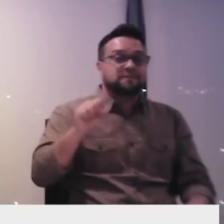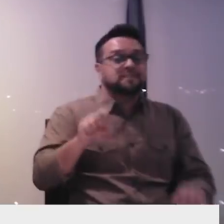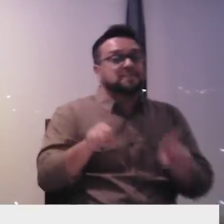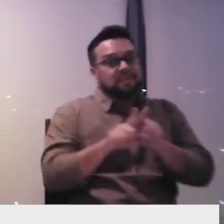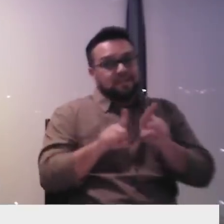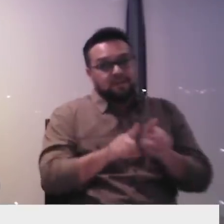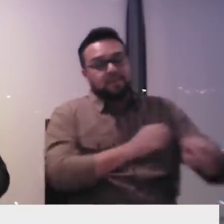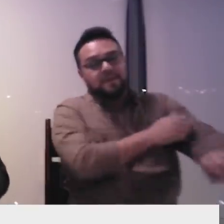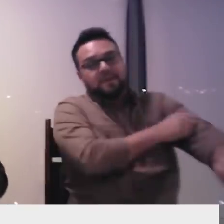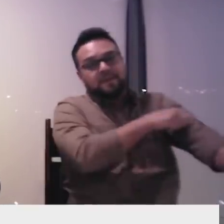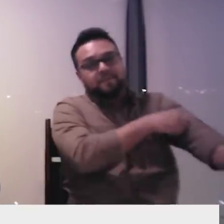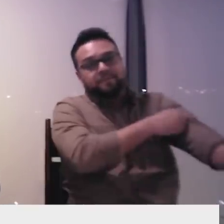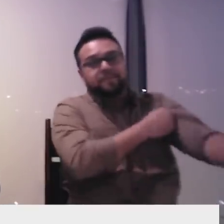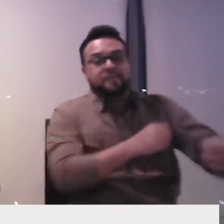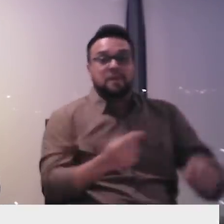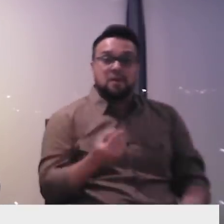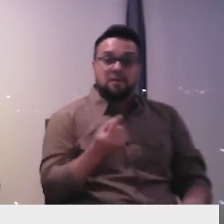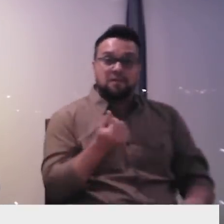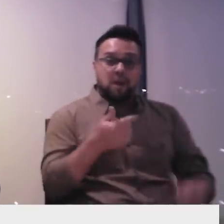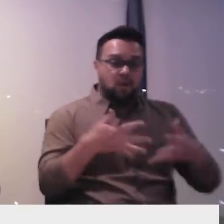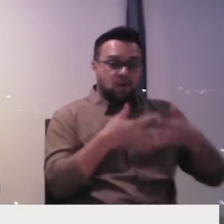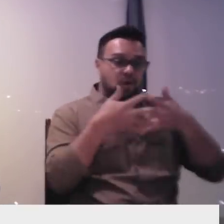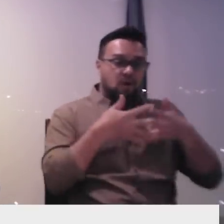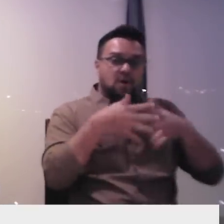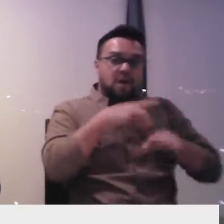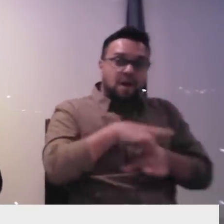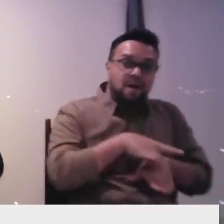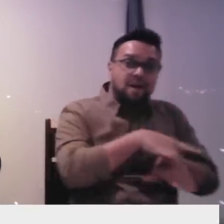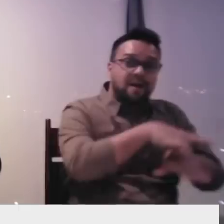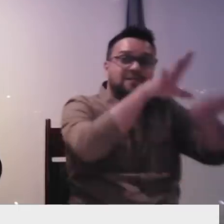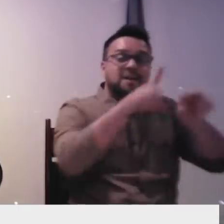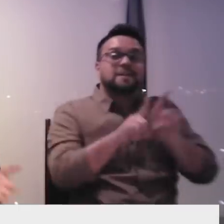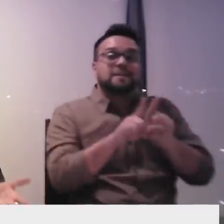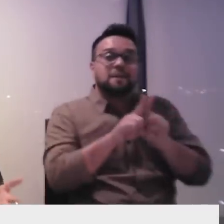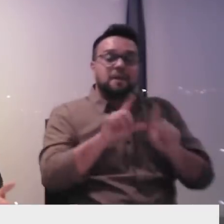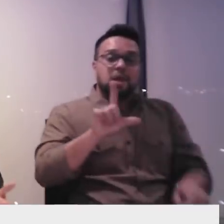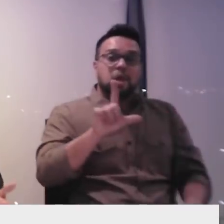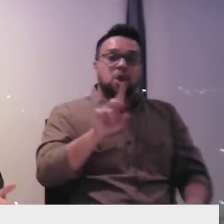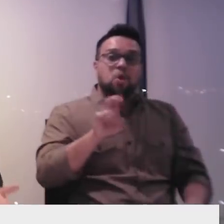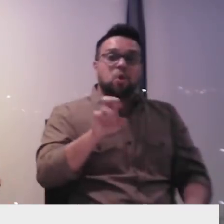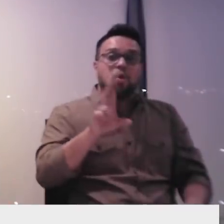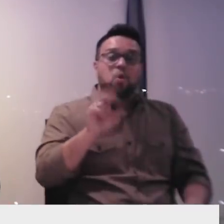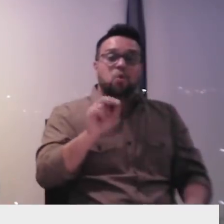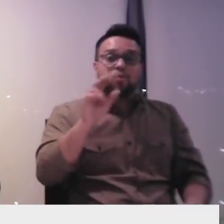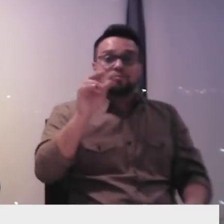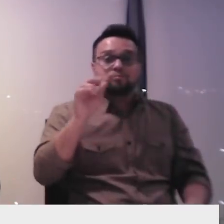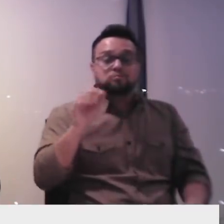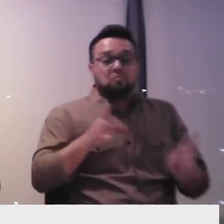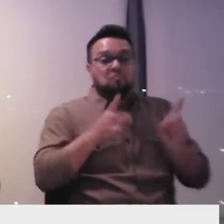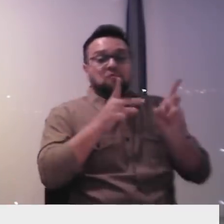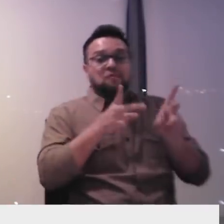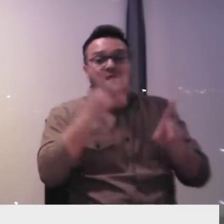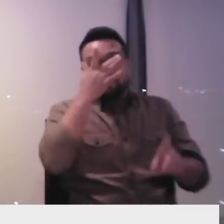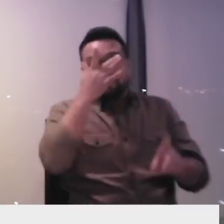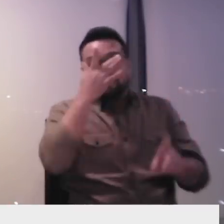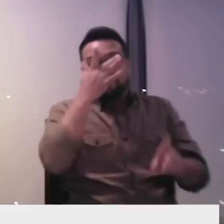do valor do frete e também incide em cima da margem de lucro do produtor, do vendedor. O